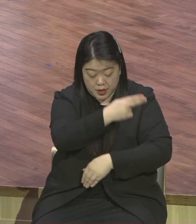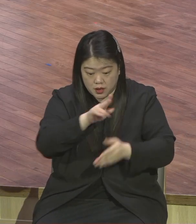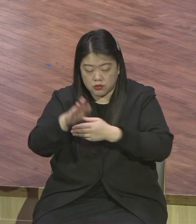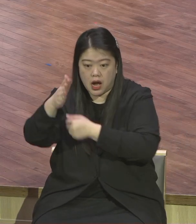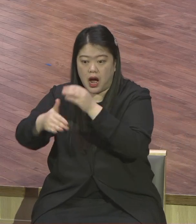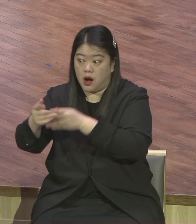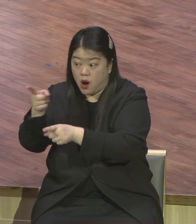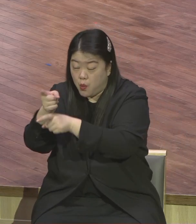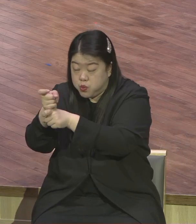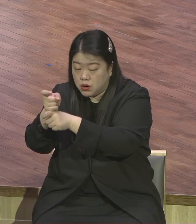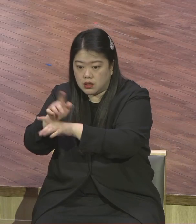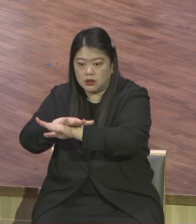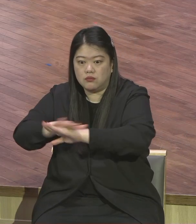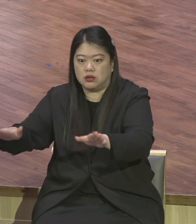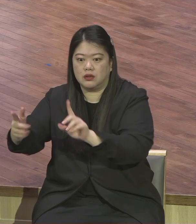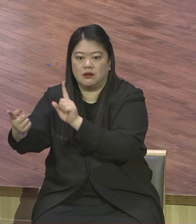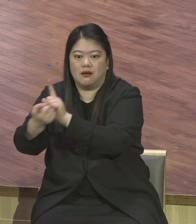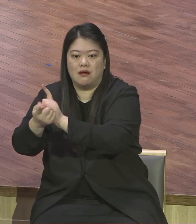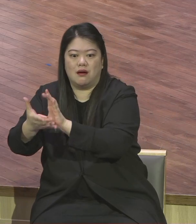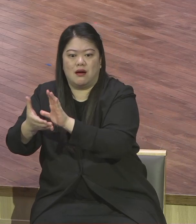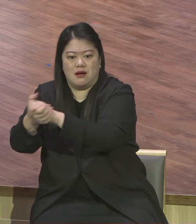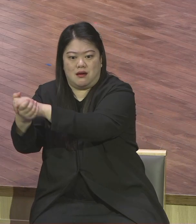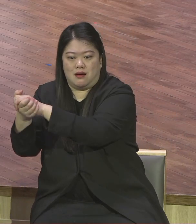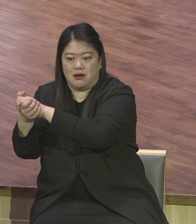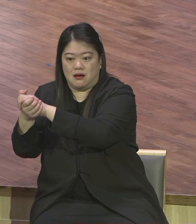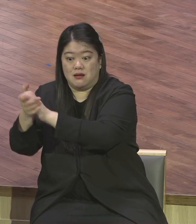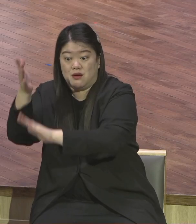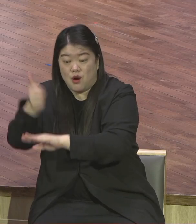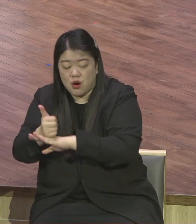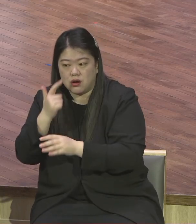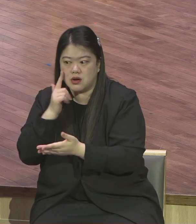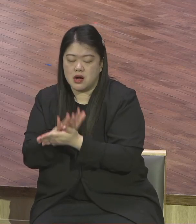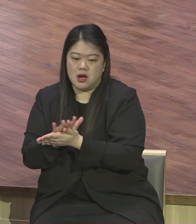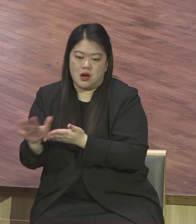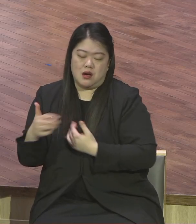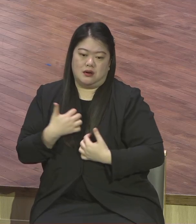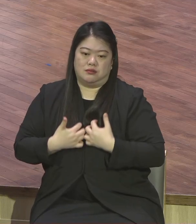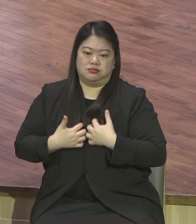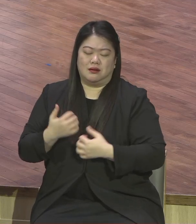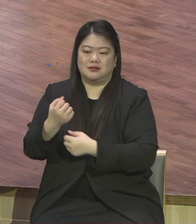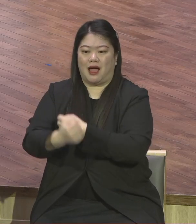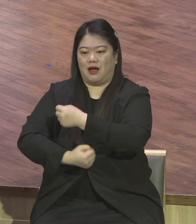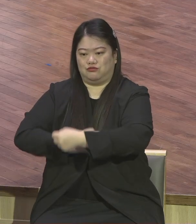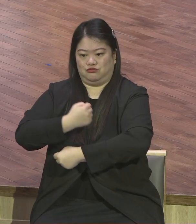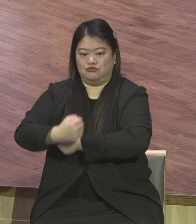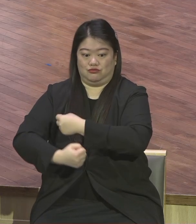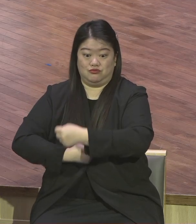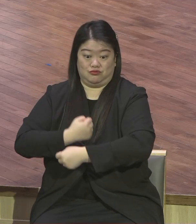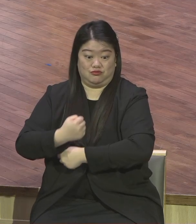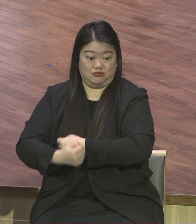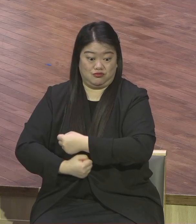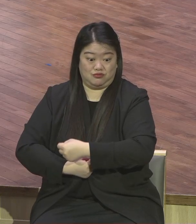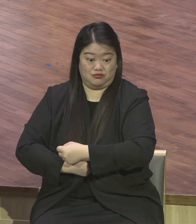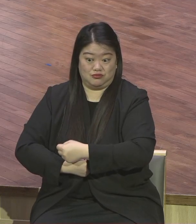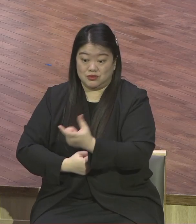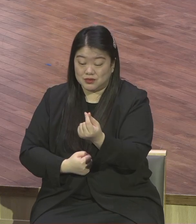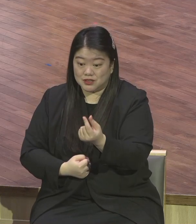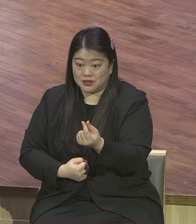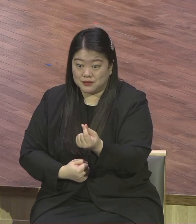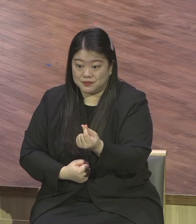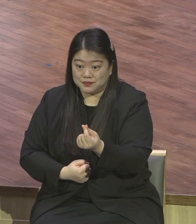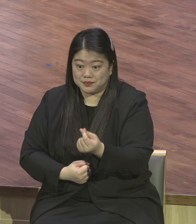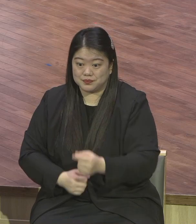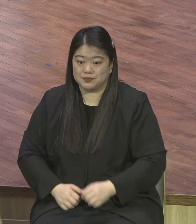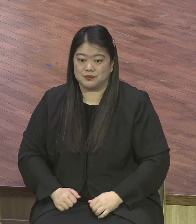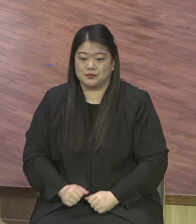율법의 굴레에서 우리를 완전 자유케 하셨다. 자유, 자유, 완전 자유.